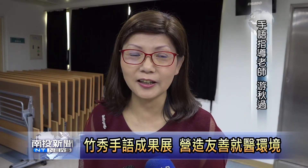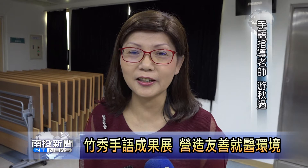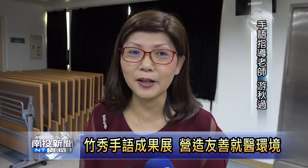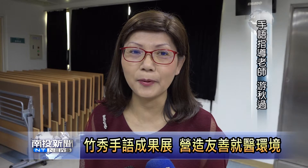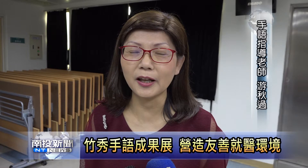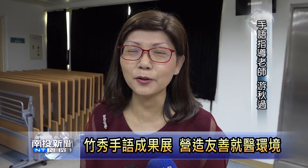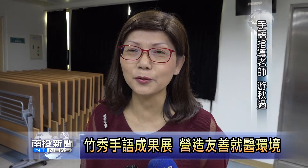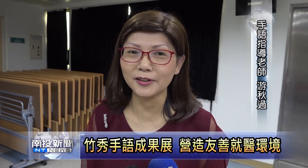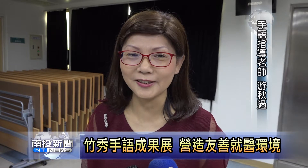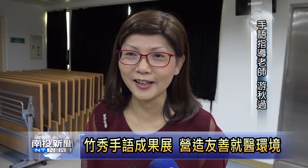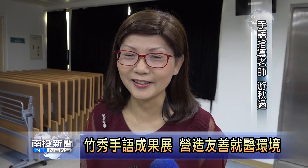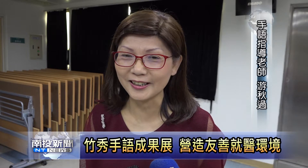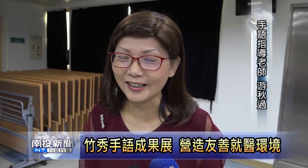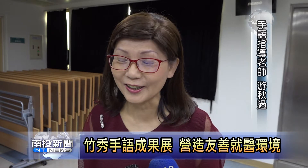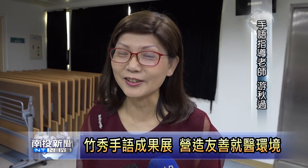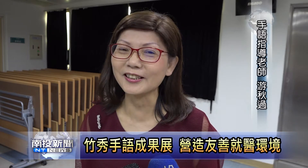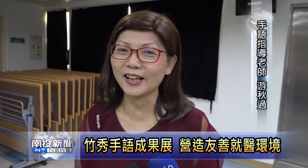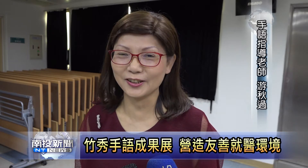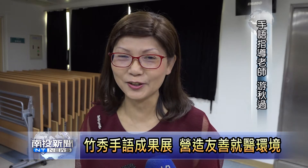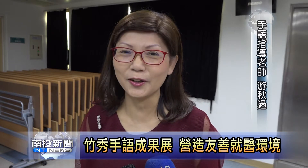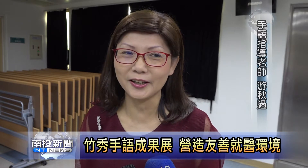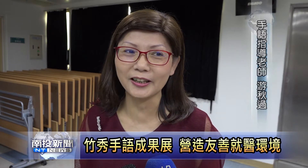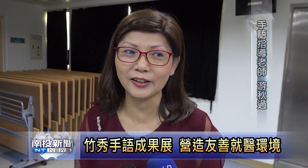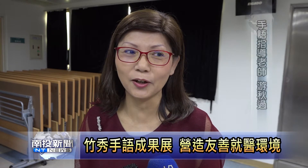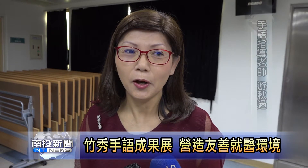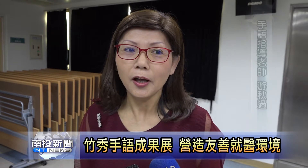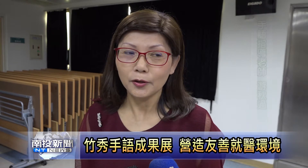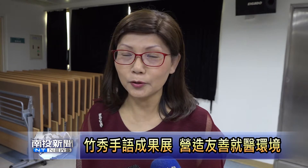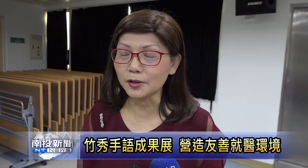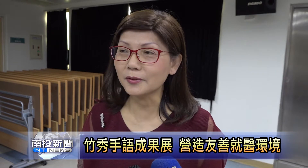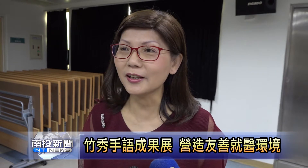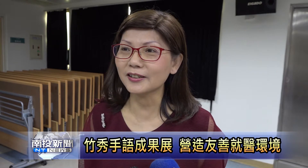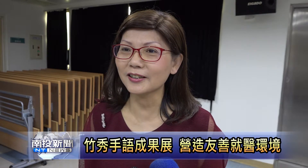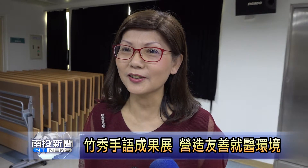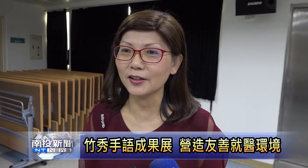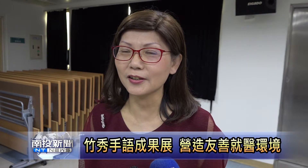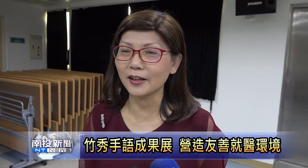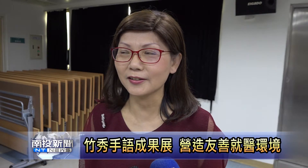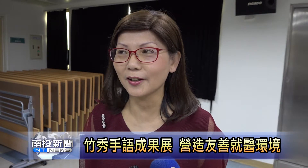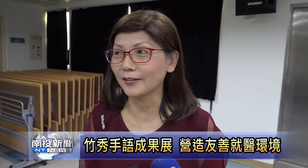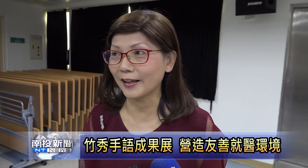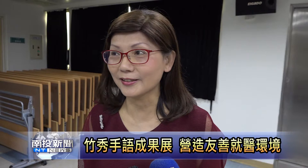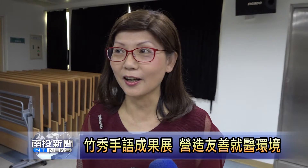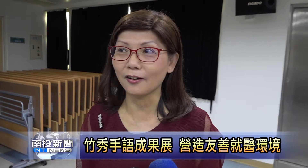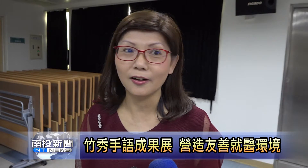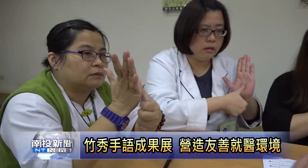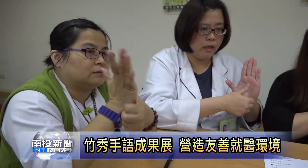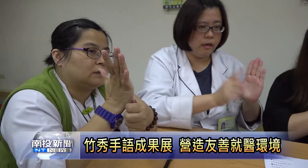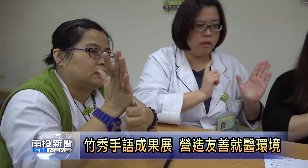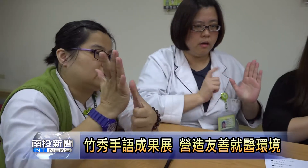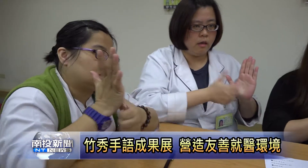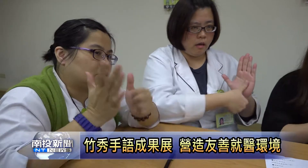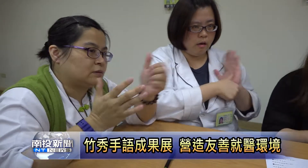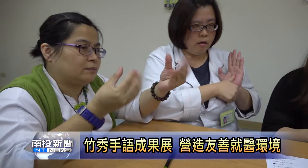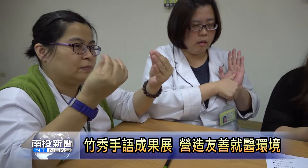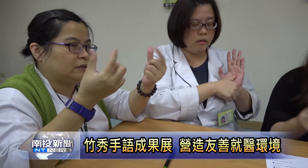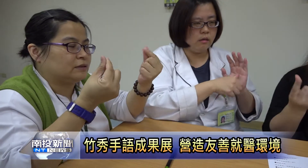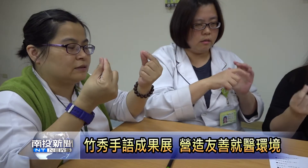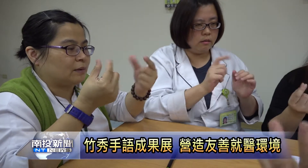你可以把它录影一下你看到现场你就会很感动有这么认真的学生也其实很难找而且他们在这一个